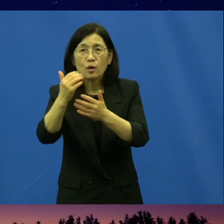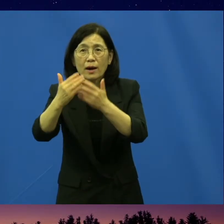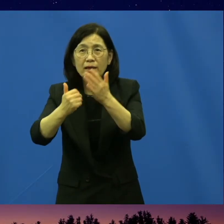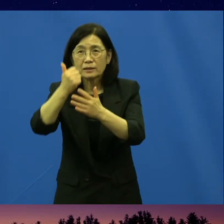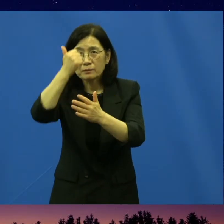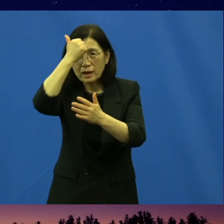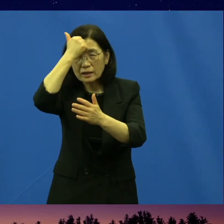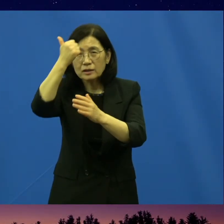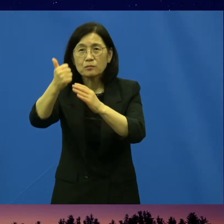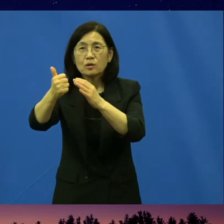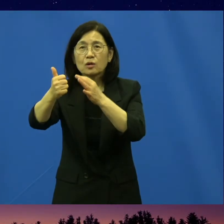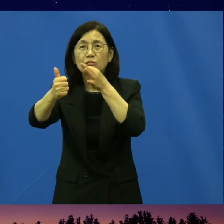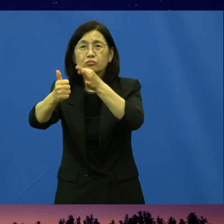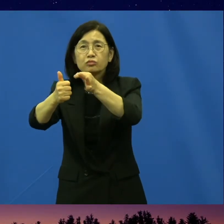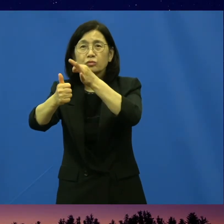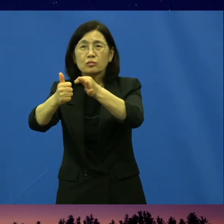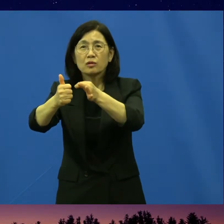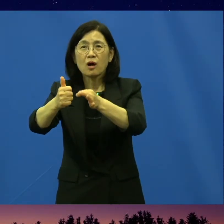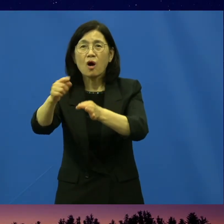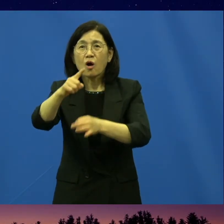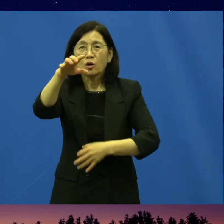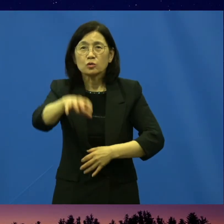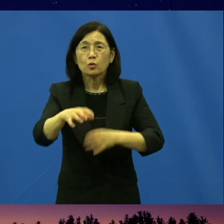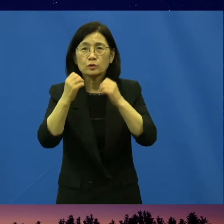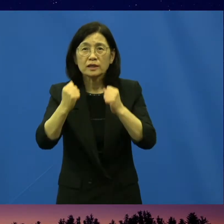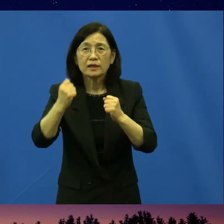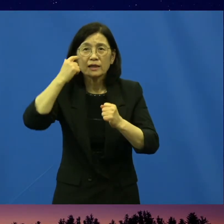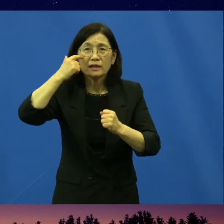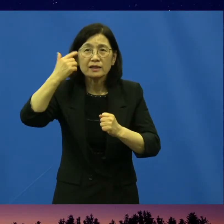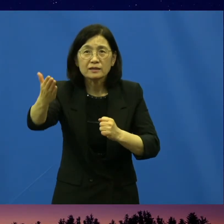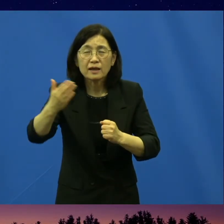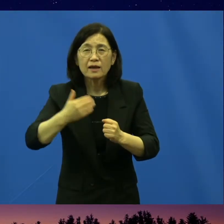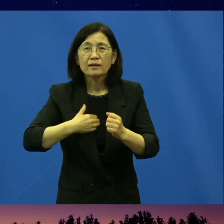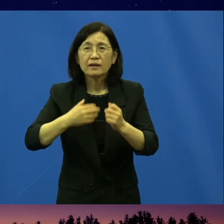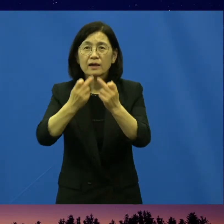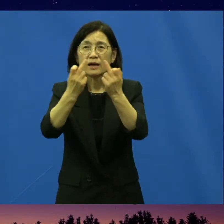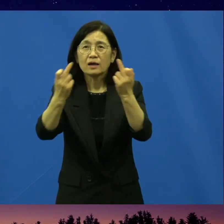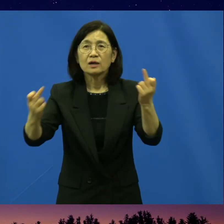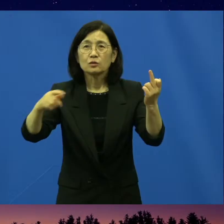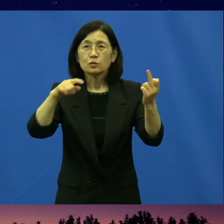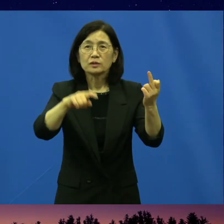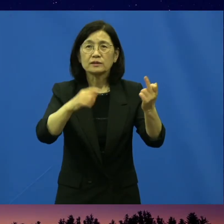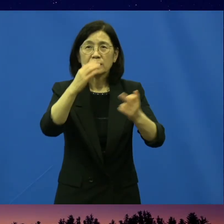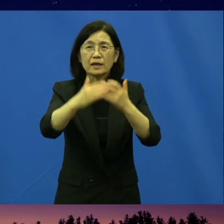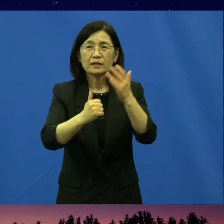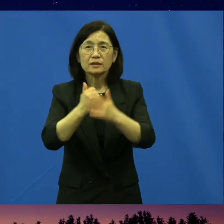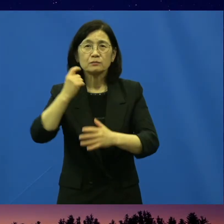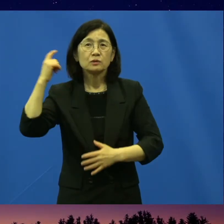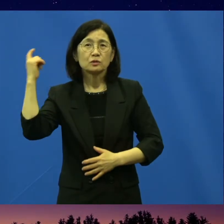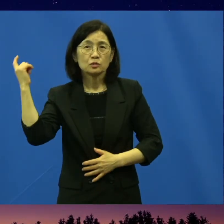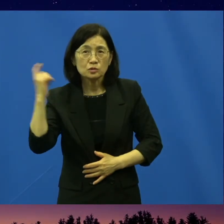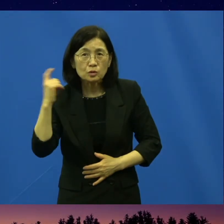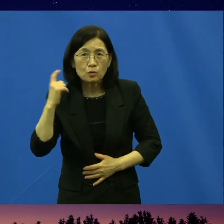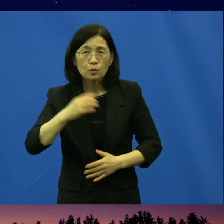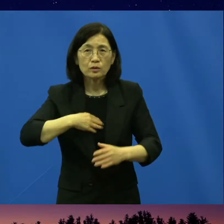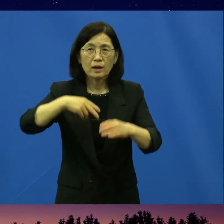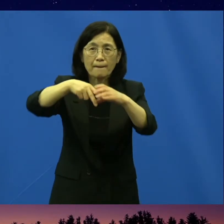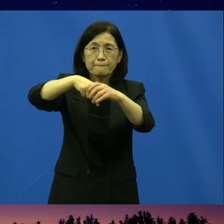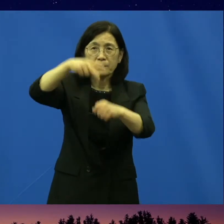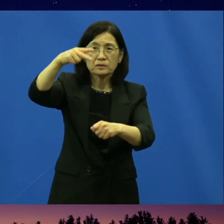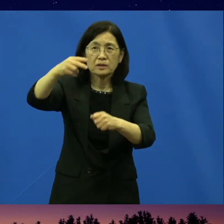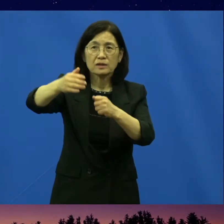부르시며 그에게 이르시되 내가 어디 있느냐 이르되 내가 동산에서 하나님의 소리를 듣고 내가